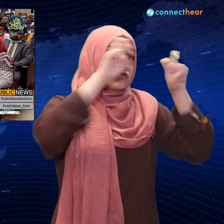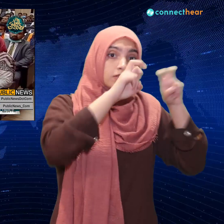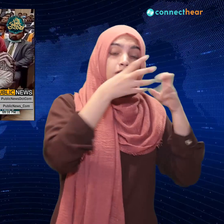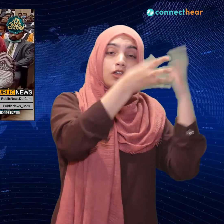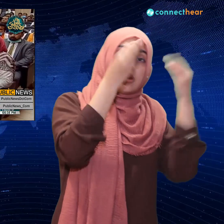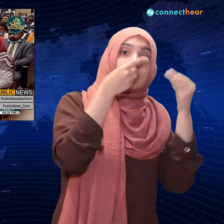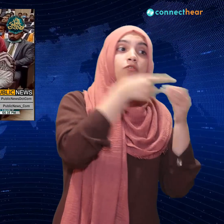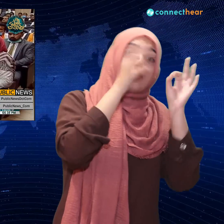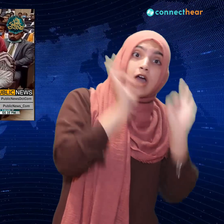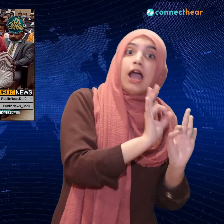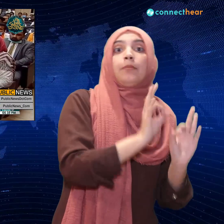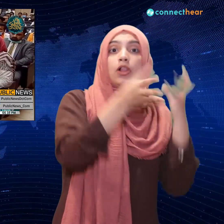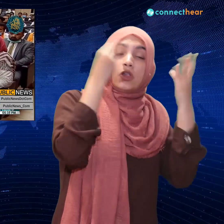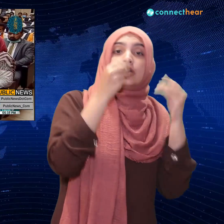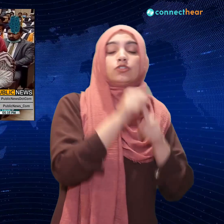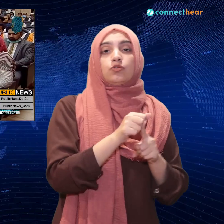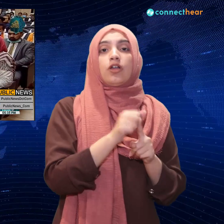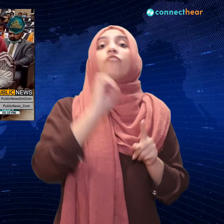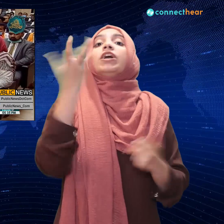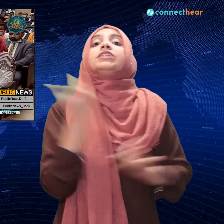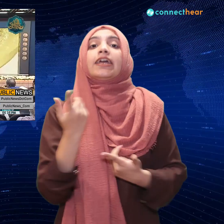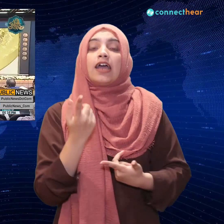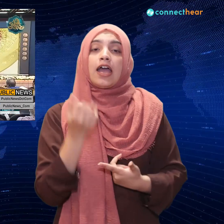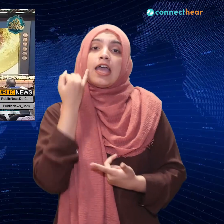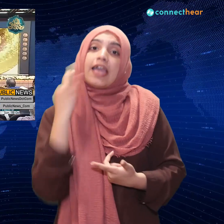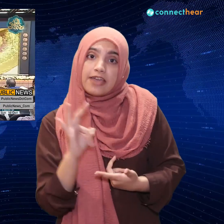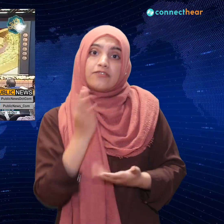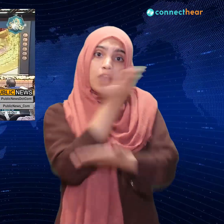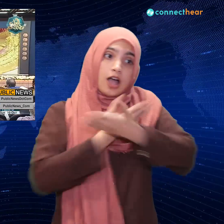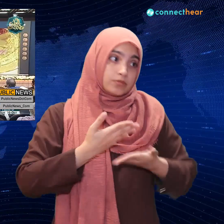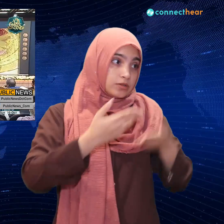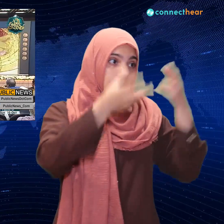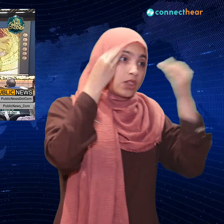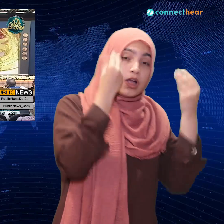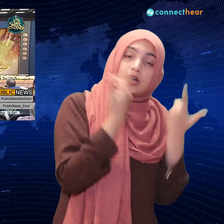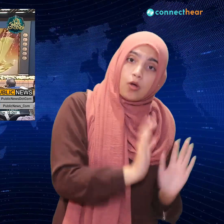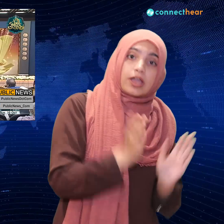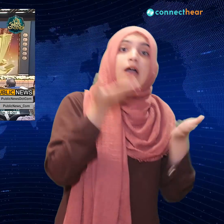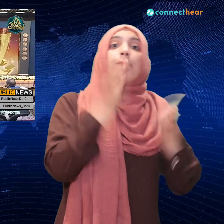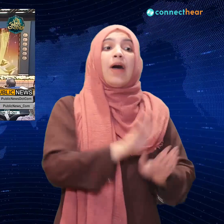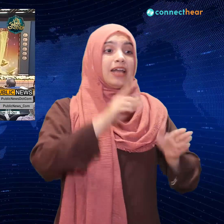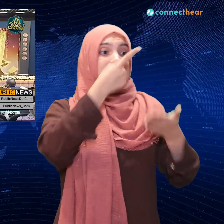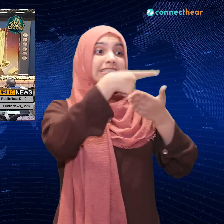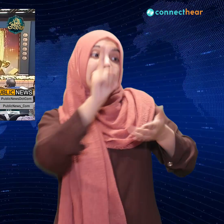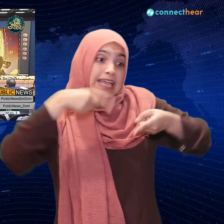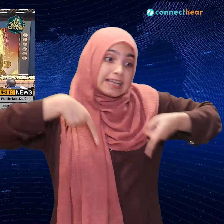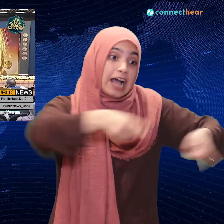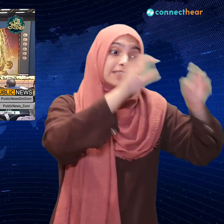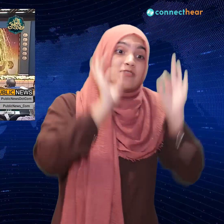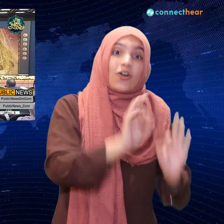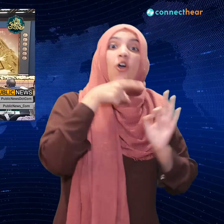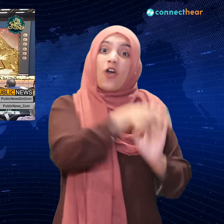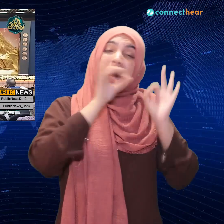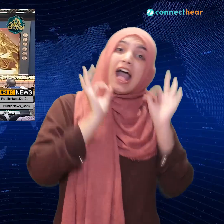کیونکہ اگر آپ ان کی زندگی سے سیکھیں گے تو وہ آپ کی عظمت کا راستہ ہے۔ وہی 2 راستے ہیں، ایک تباہی کا راستہ، ایک عظمت